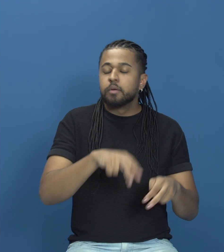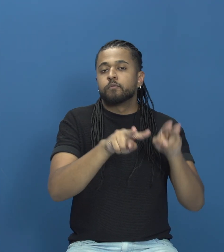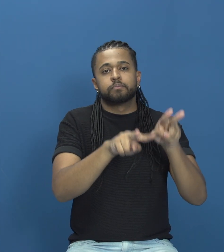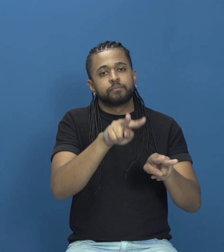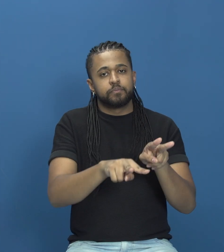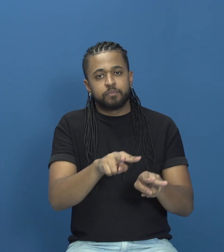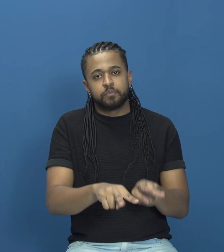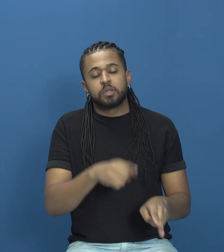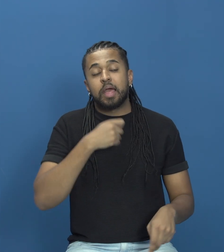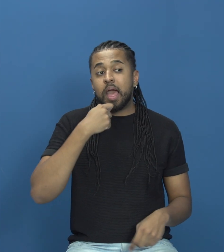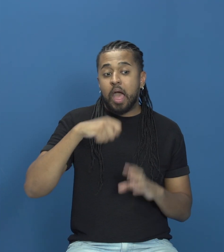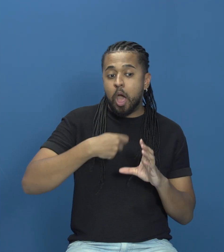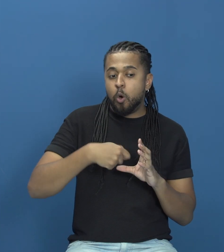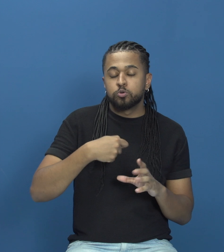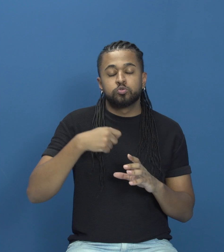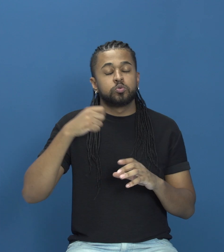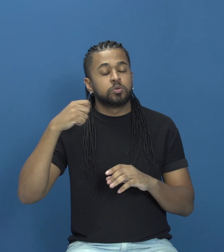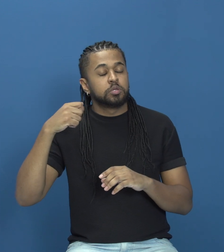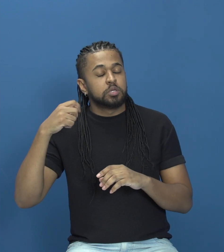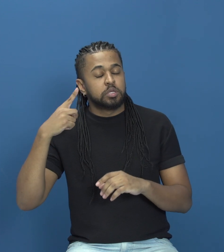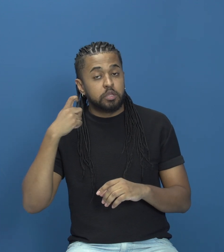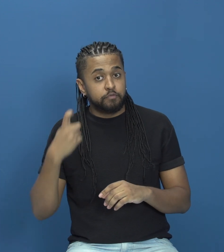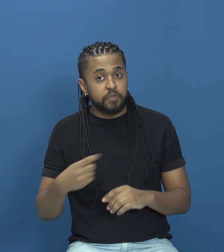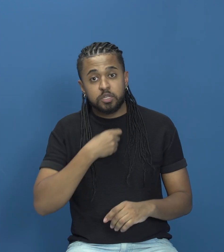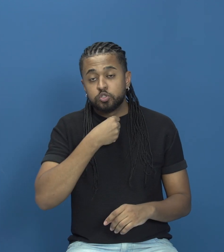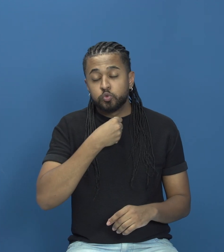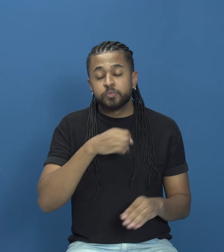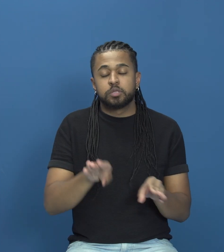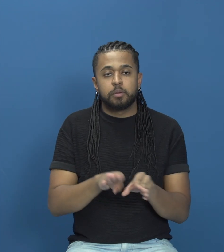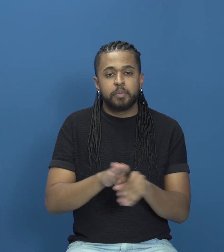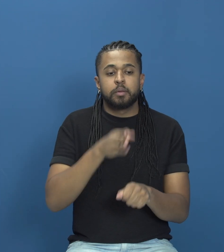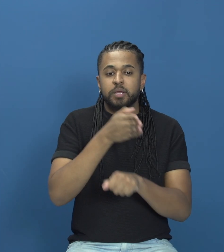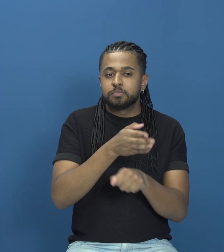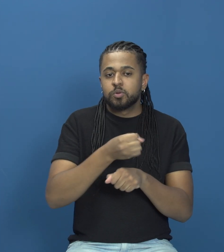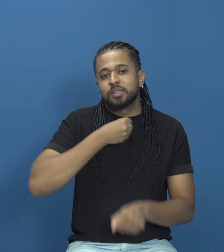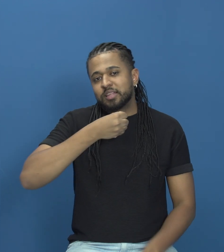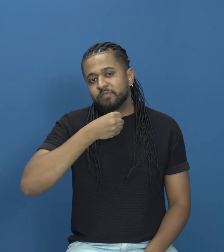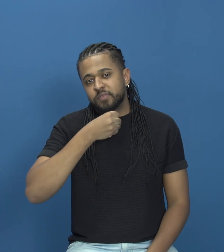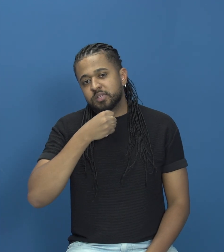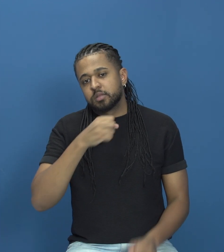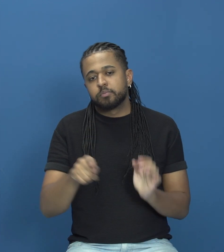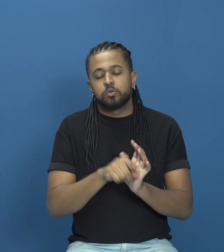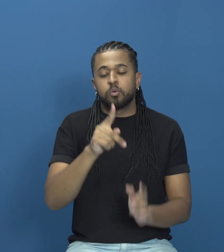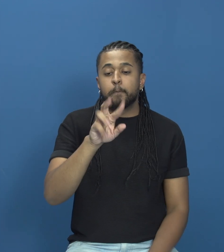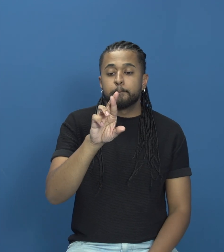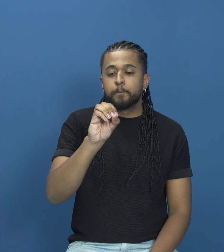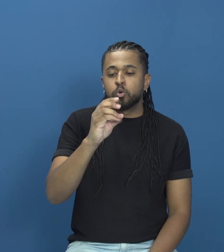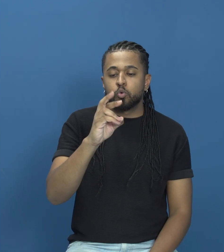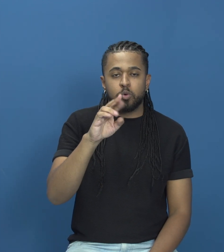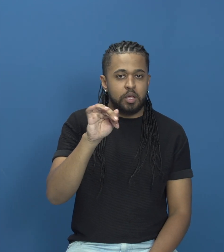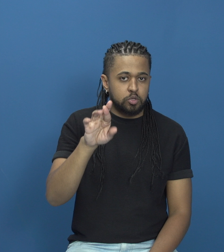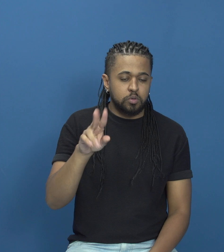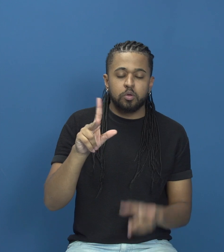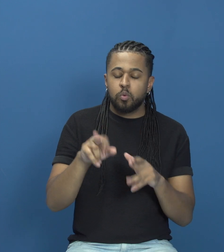aferição com a gravação em áudio e vídeo, nem a participação em entrevista por intermédio de procurador,